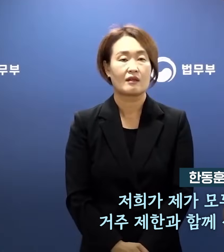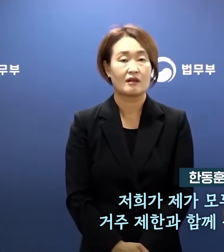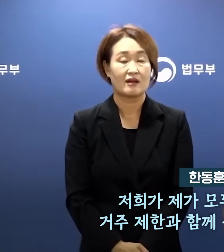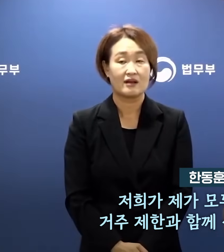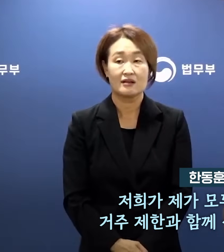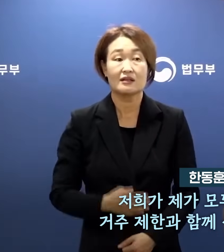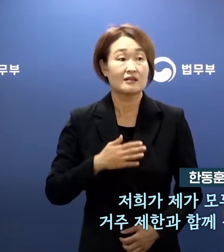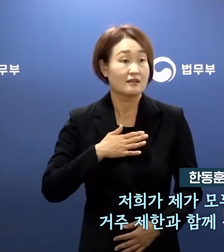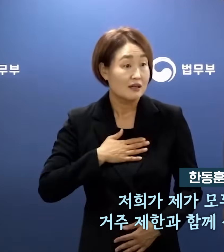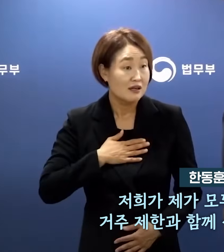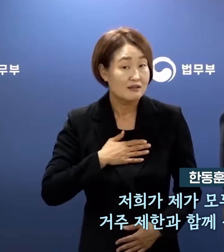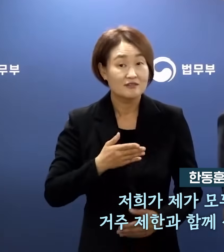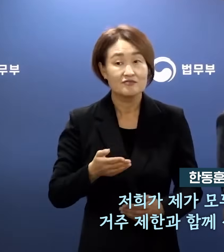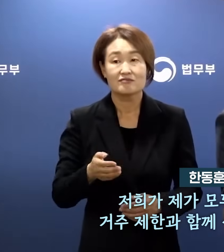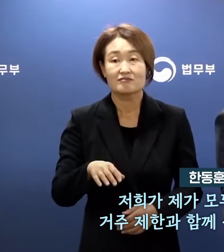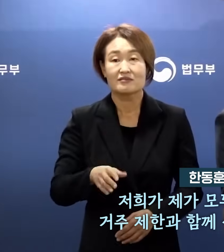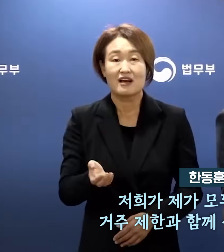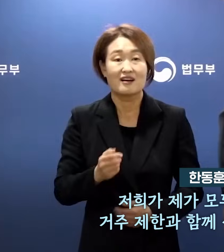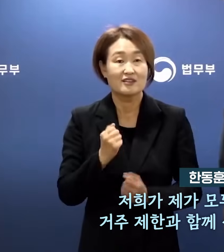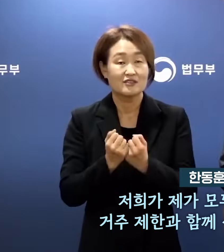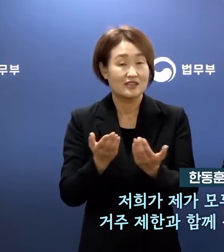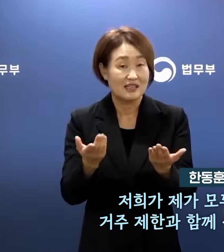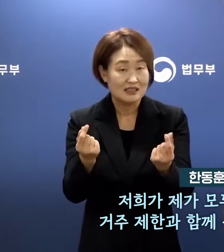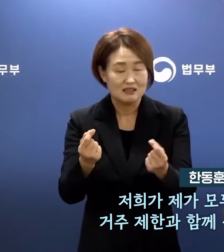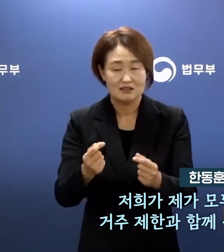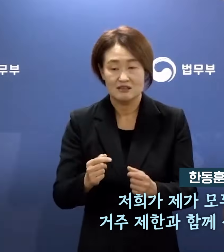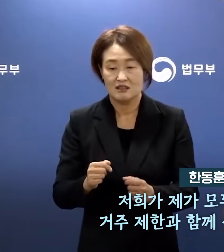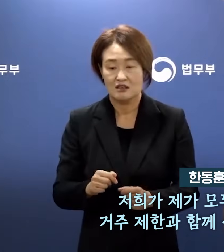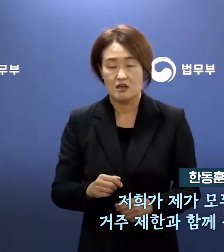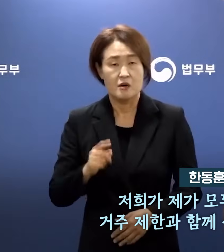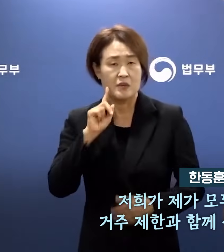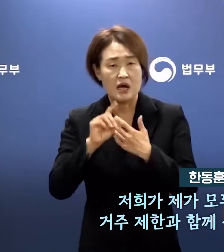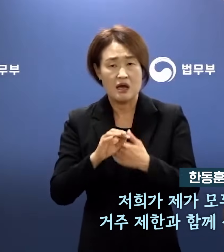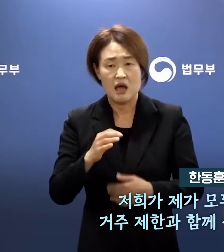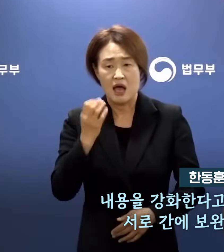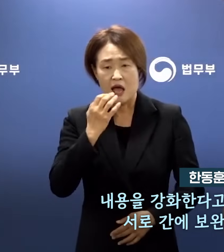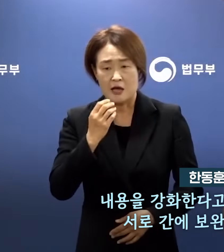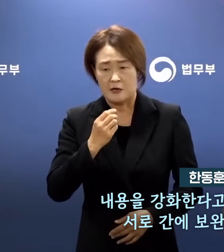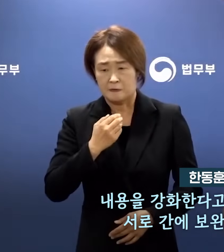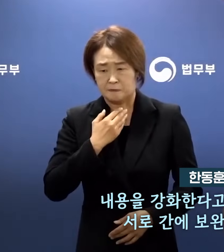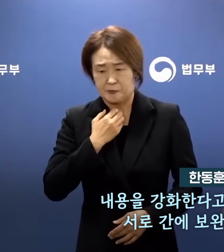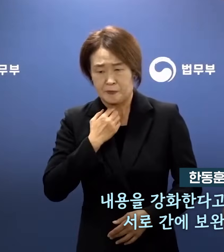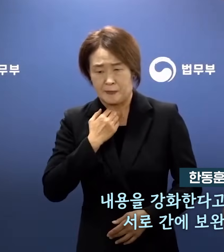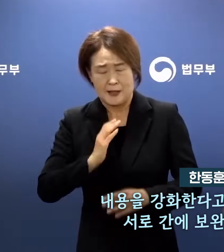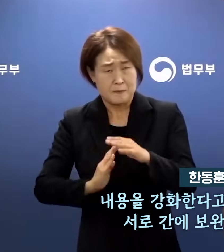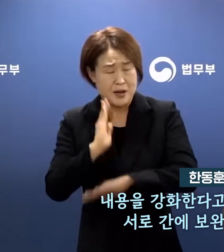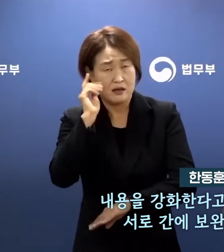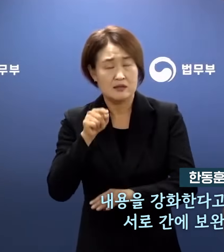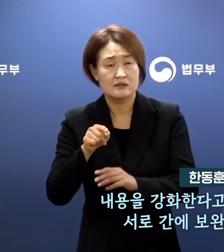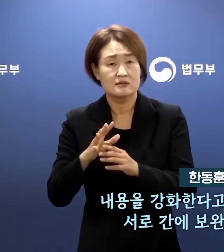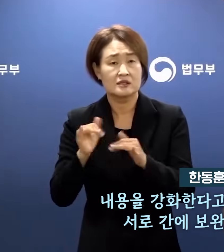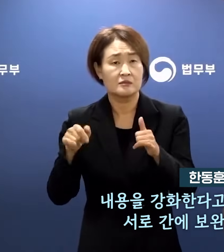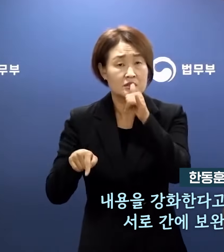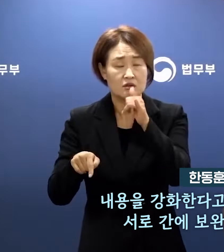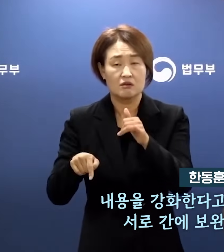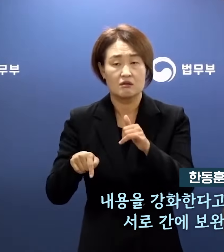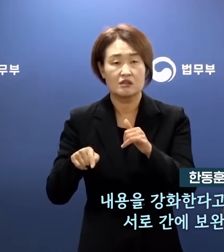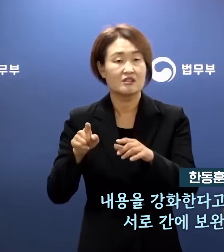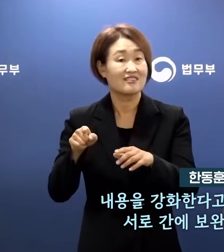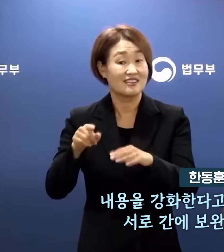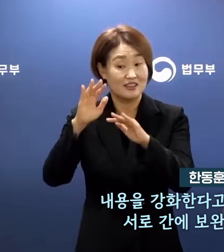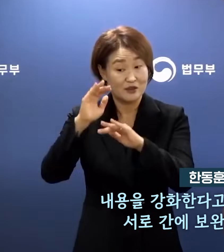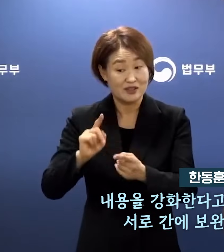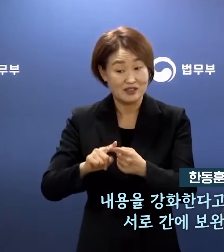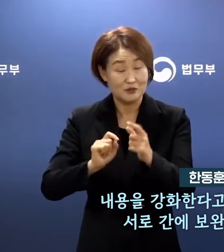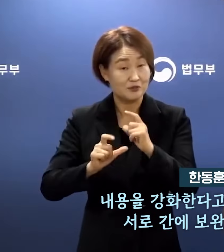제가 모두에 말씀드렸다시피 거주 제한과 함께 성충동 약물 치료에 대한 이 내용을 강화한다고